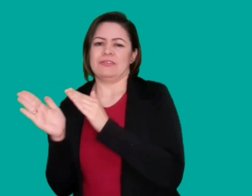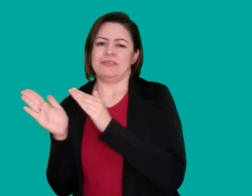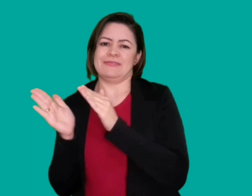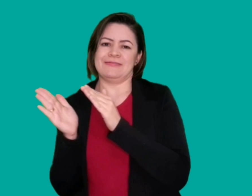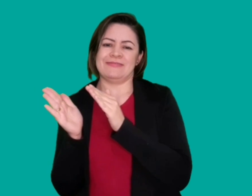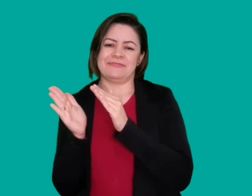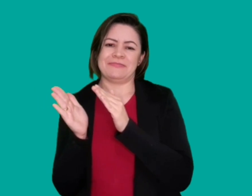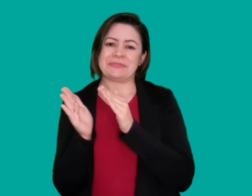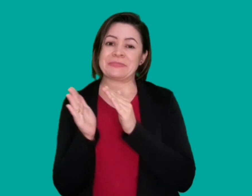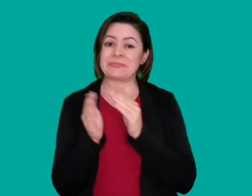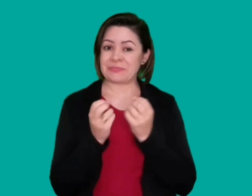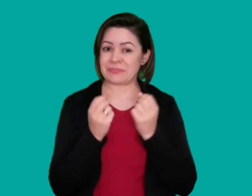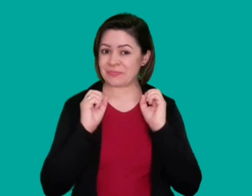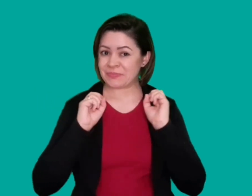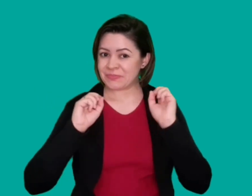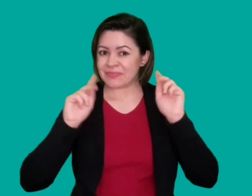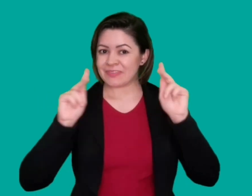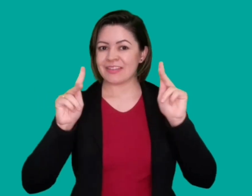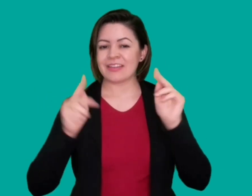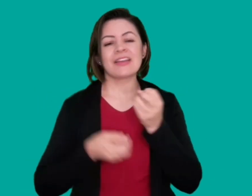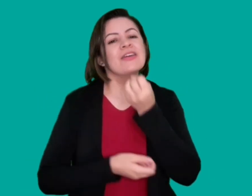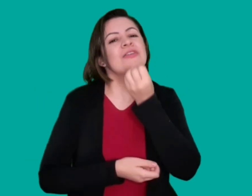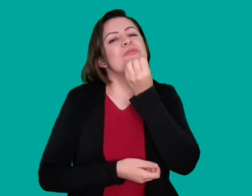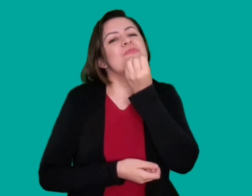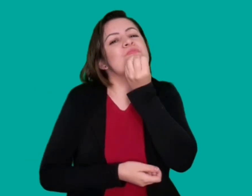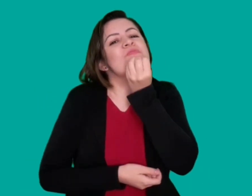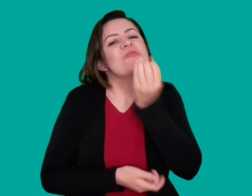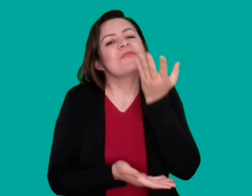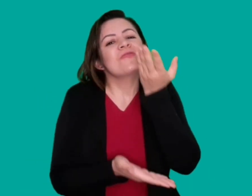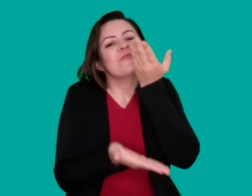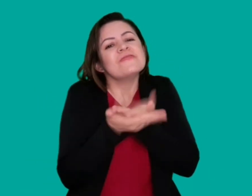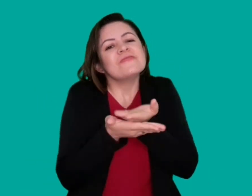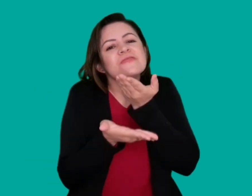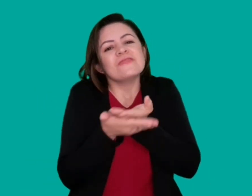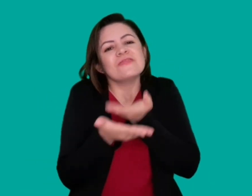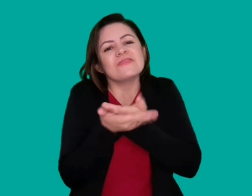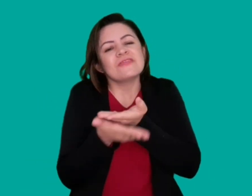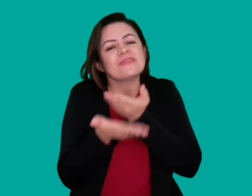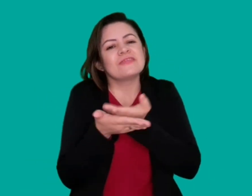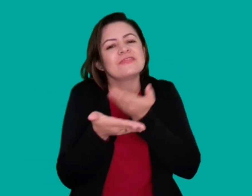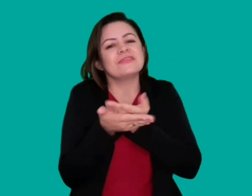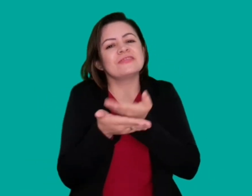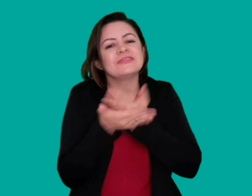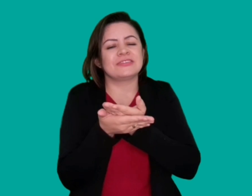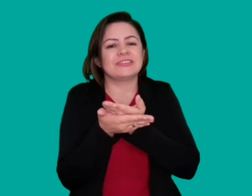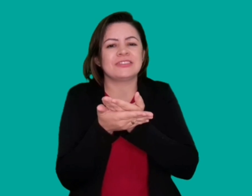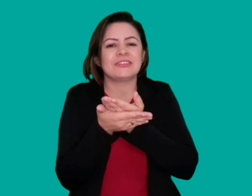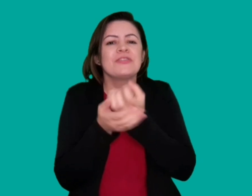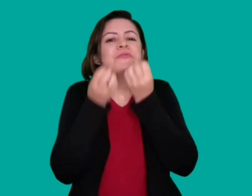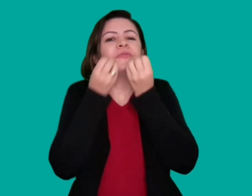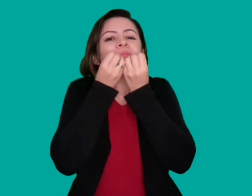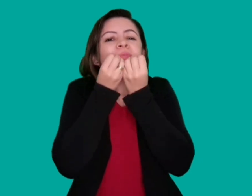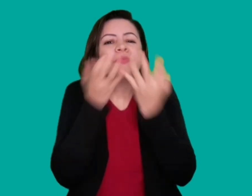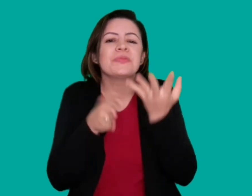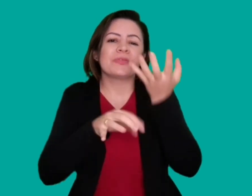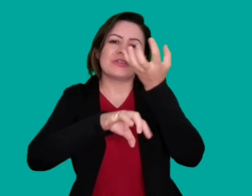Libras diariamente incorpore isso na prática diárias Bons estudos e uma boa disciplina